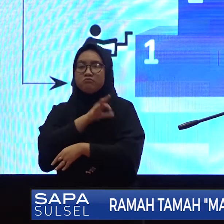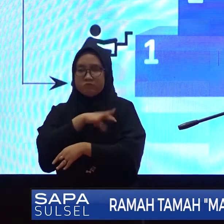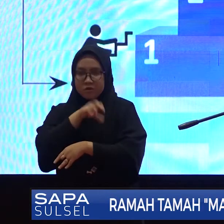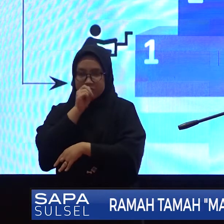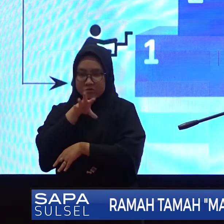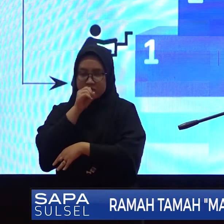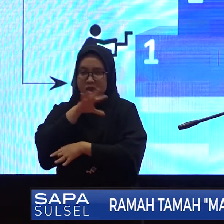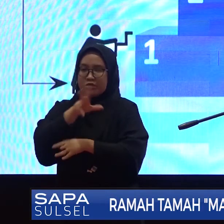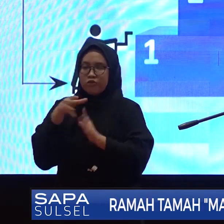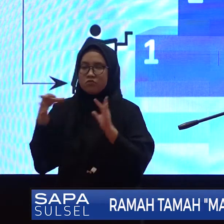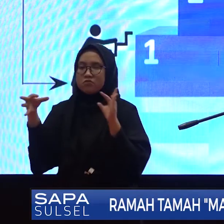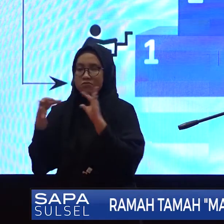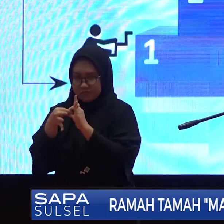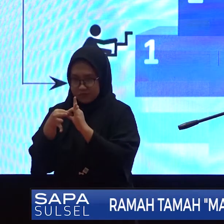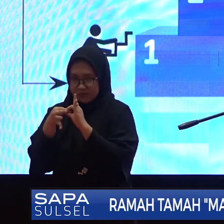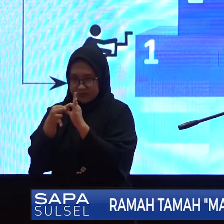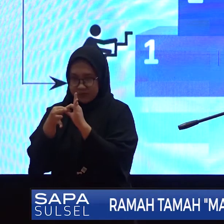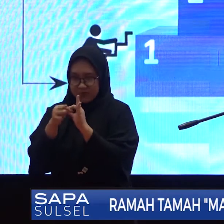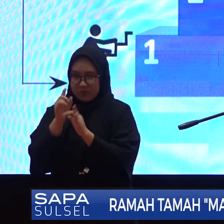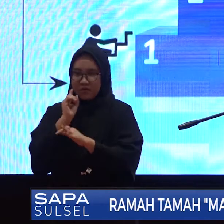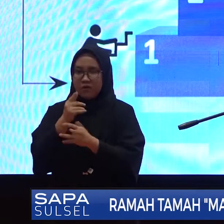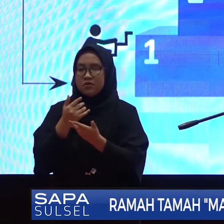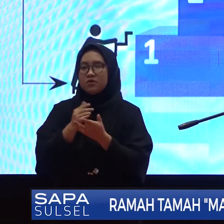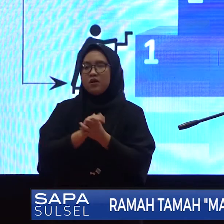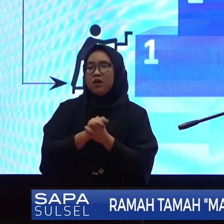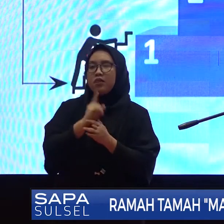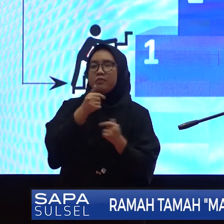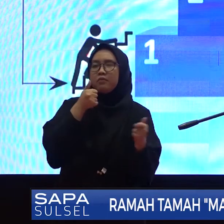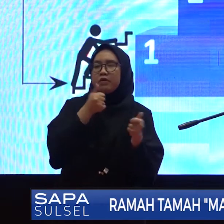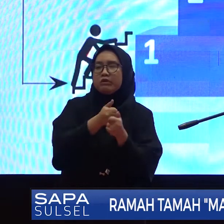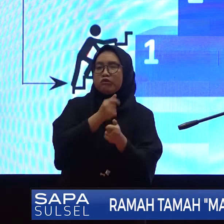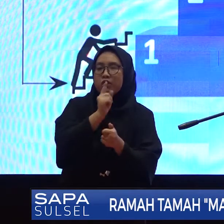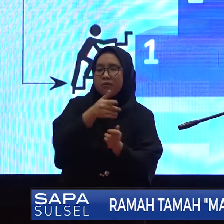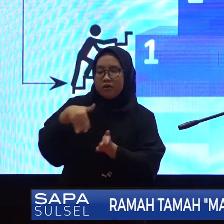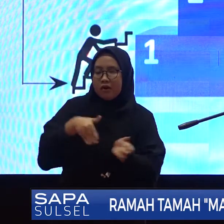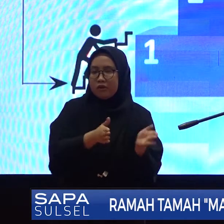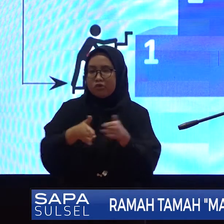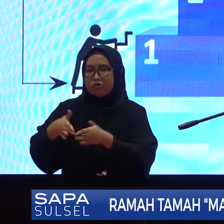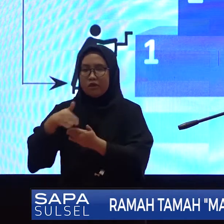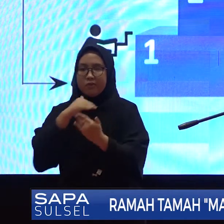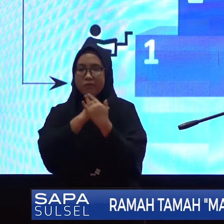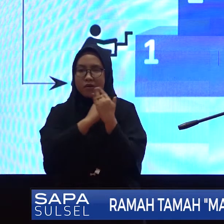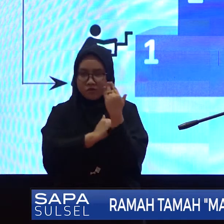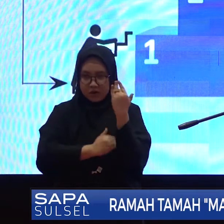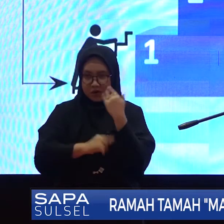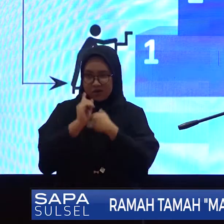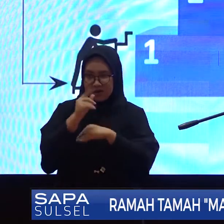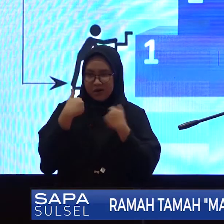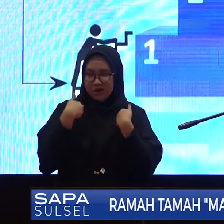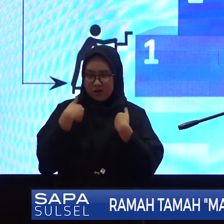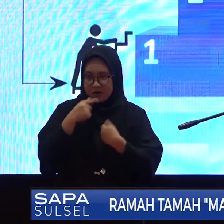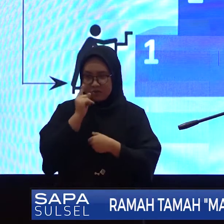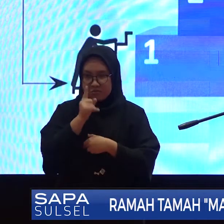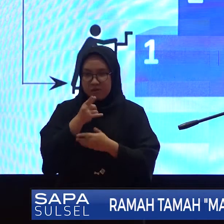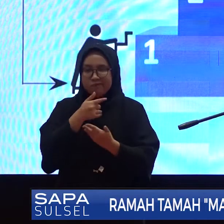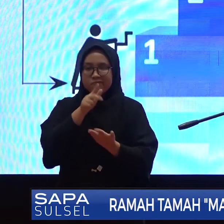stakeholder Ketenagakerjaan dengan tetap mengikuti koridor regulasi yang ada serta tetap